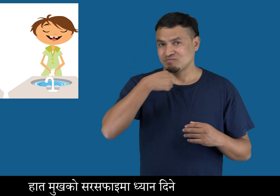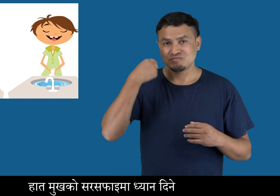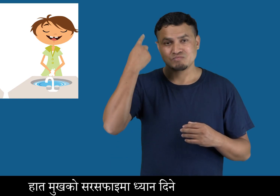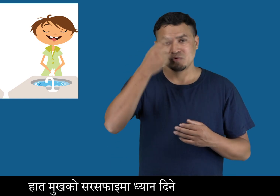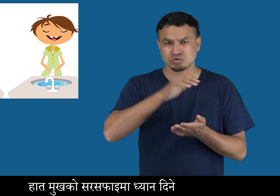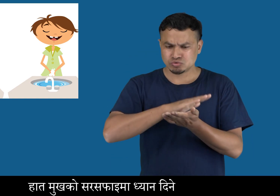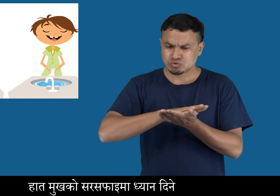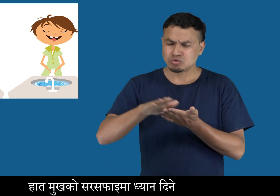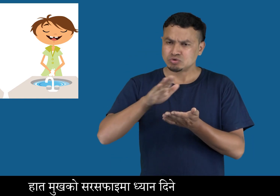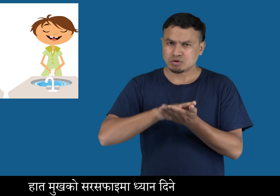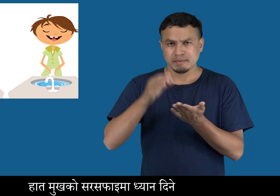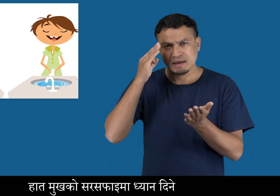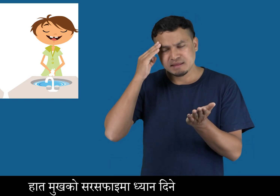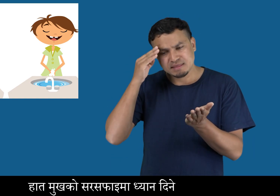हातमुखको सरसफाइमा ध्यान दिने।